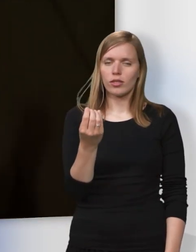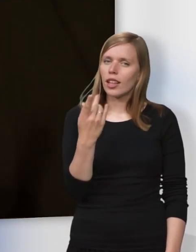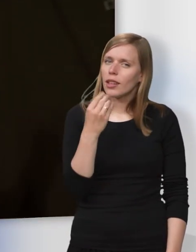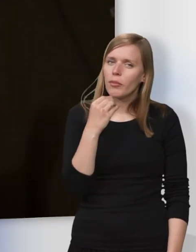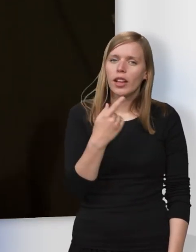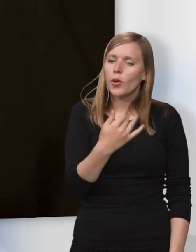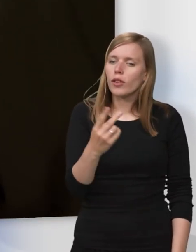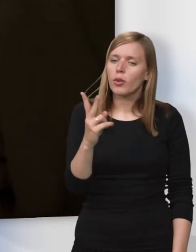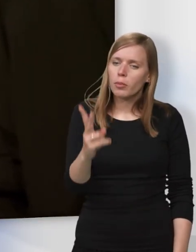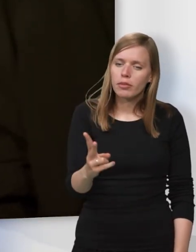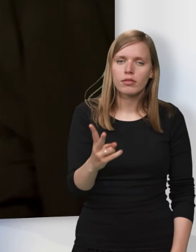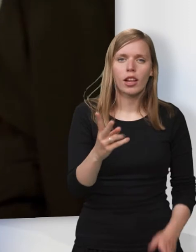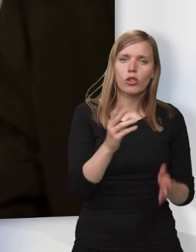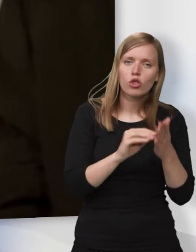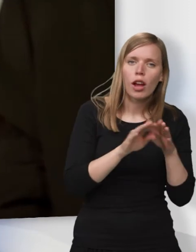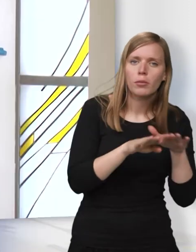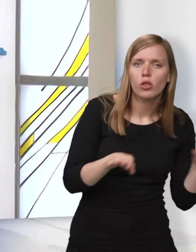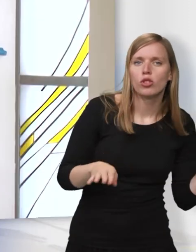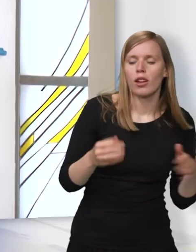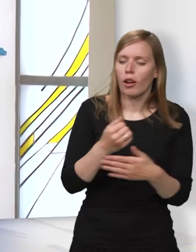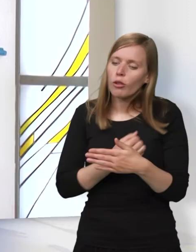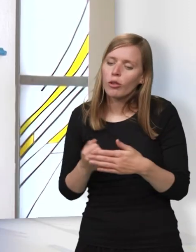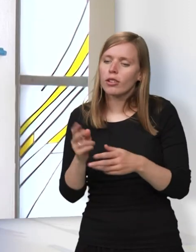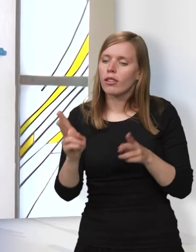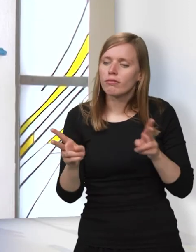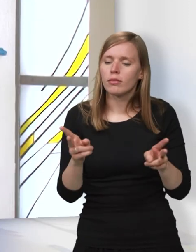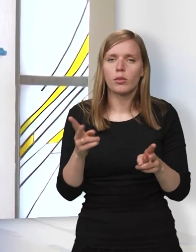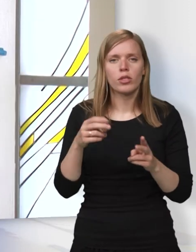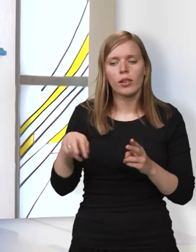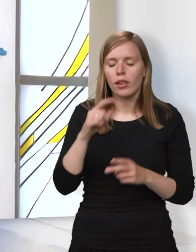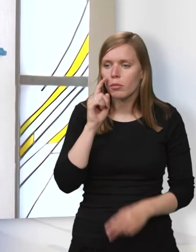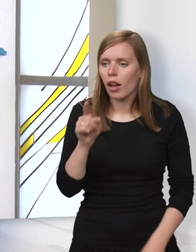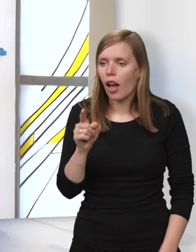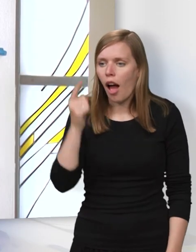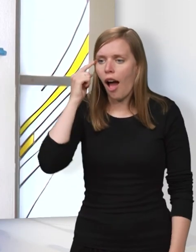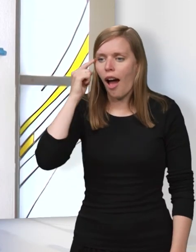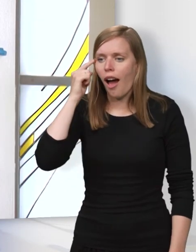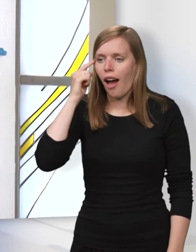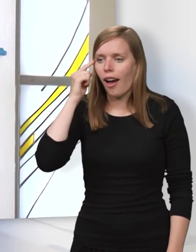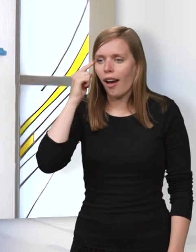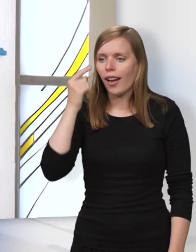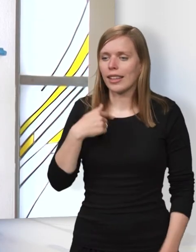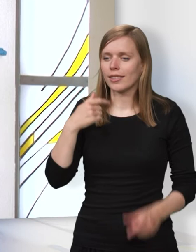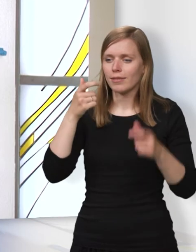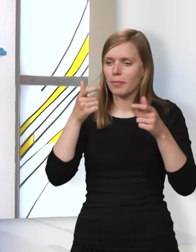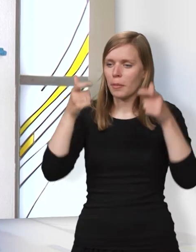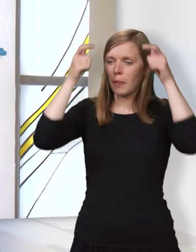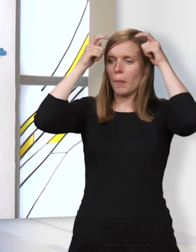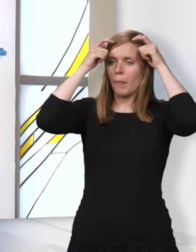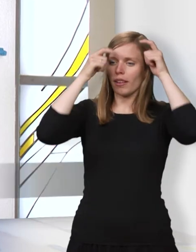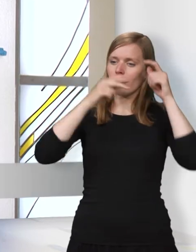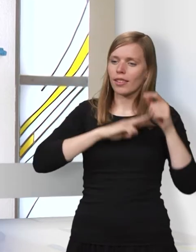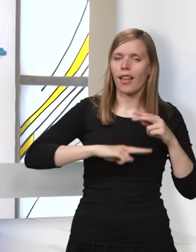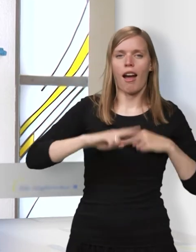an einen Ort, an den Schreibtisch, in die Küche. Erinnern Sie sich dran. Sie sind gekrönt mit Gnade und